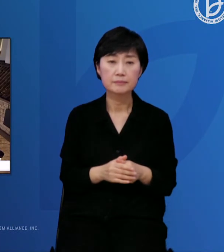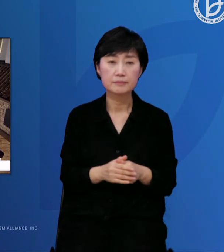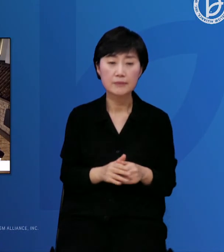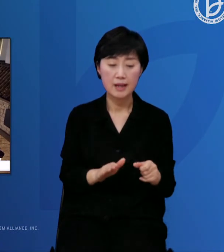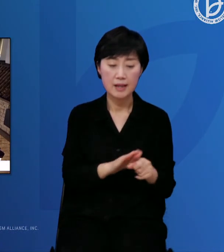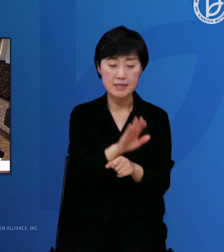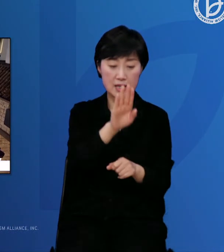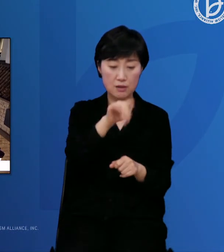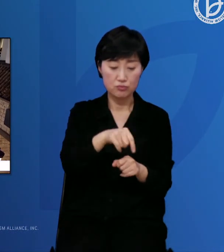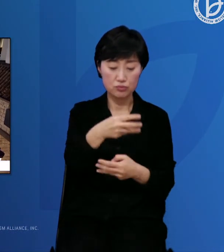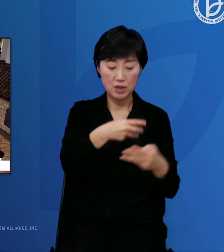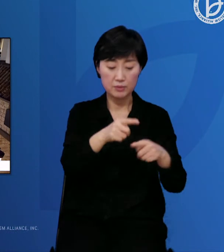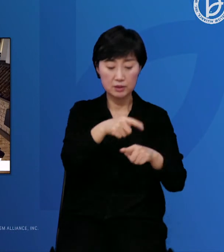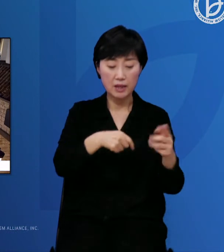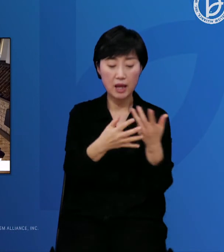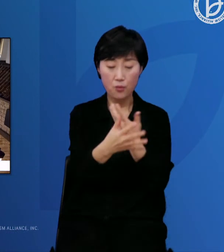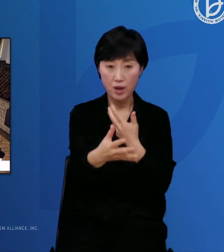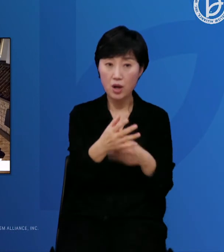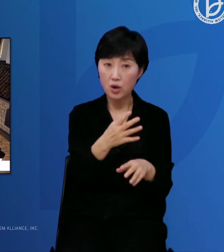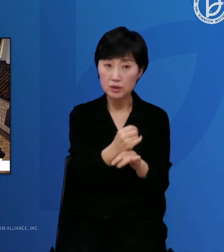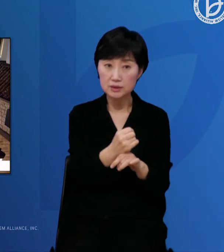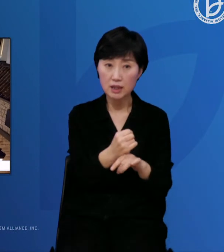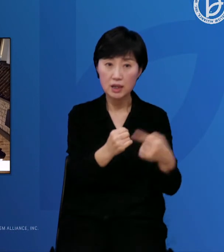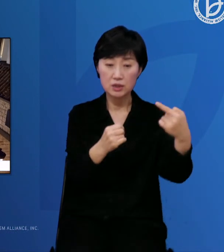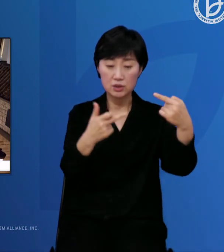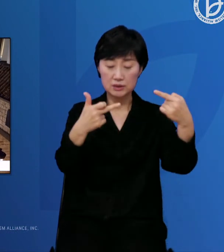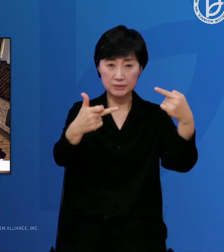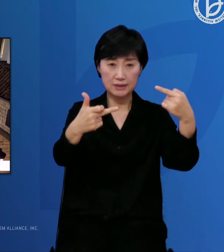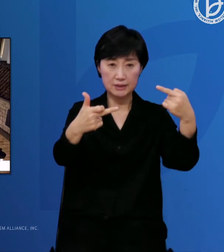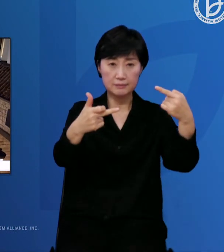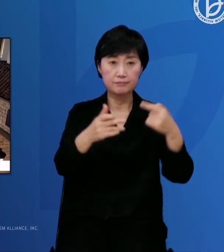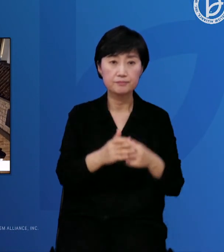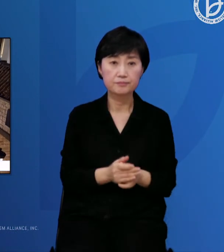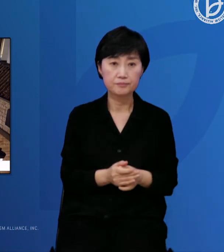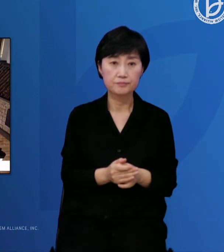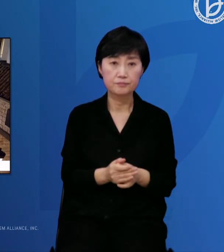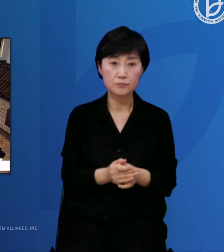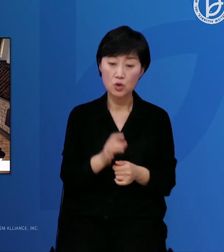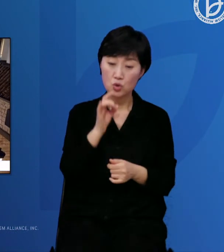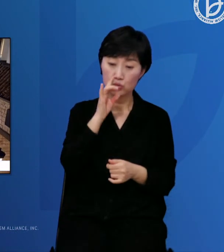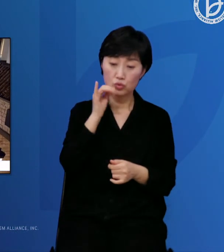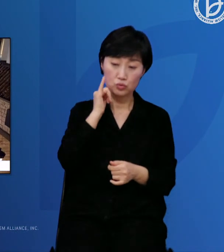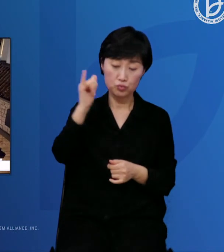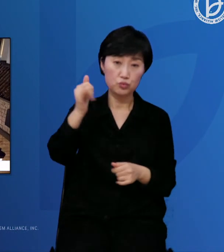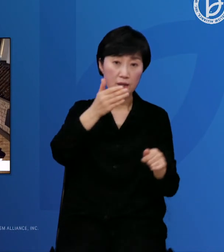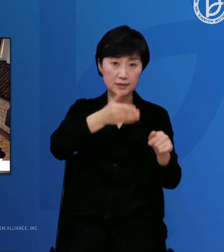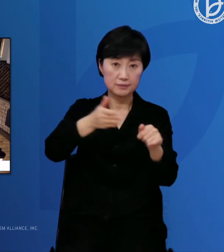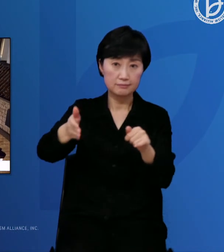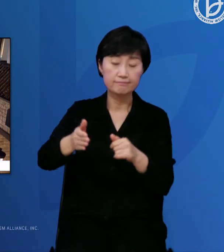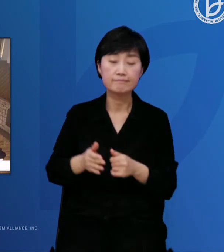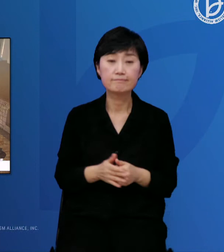사랑부 랩넌트 대회가 오는 17일 온라인으로 진행됩니다. 전화 문의 받습니다.